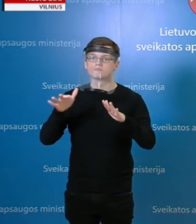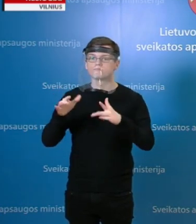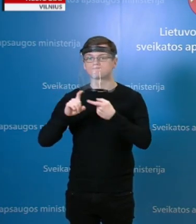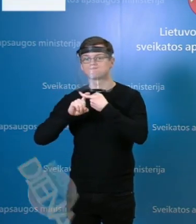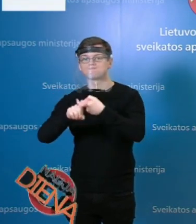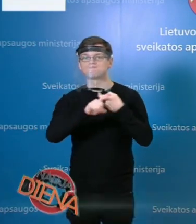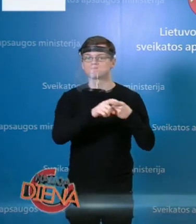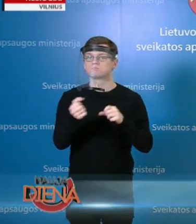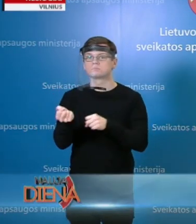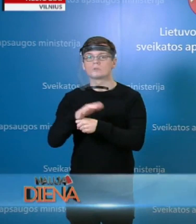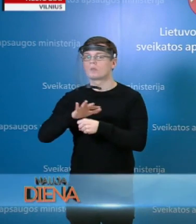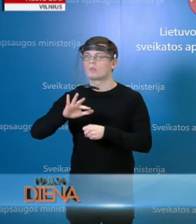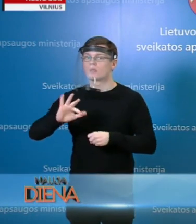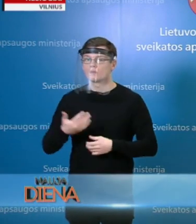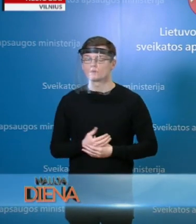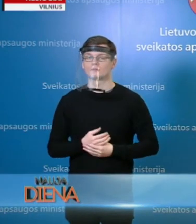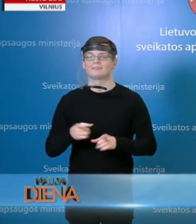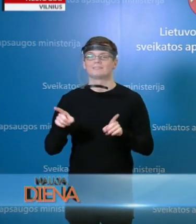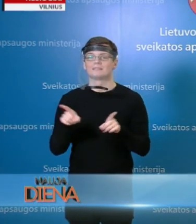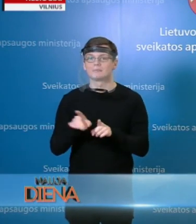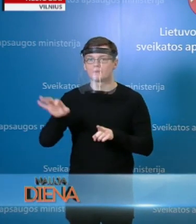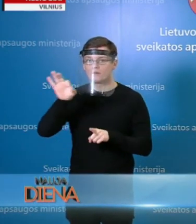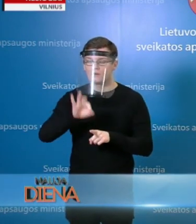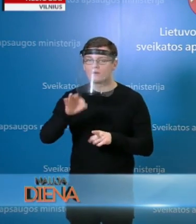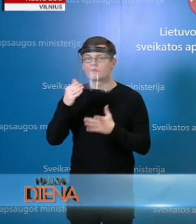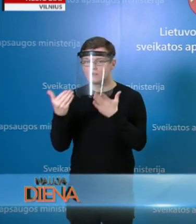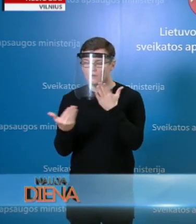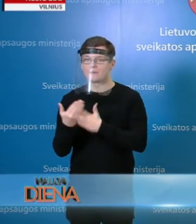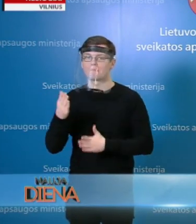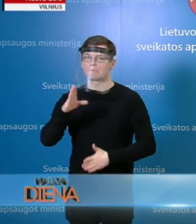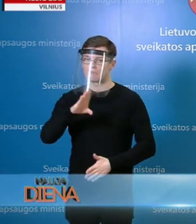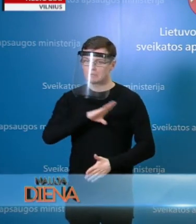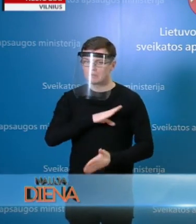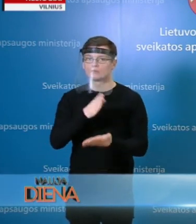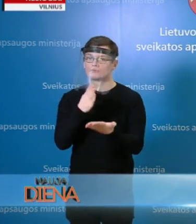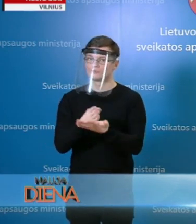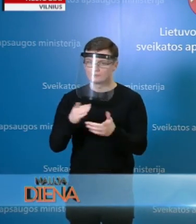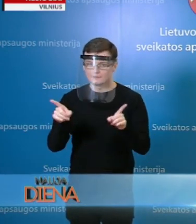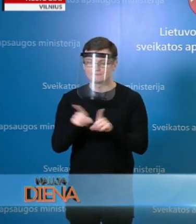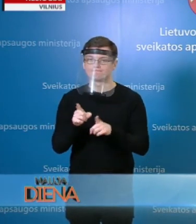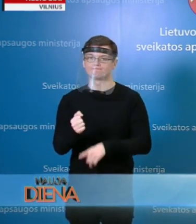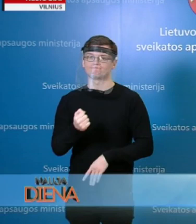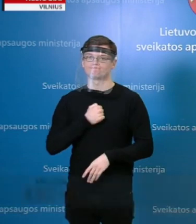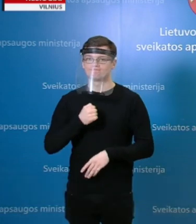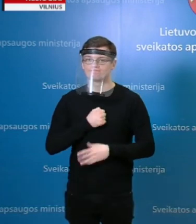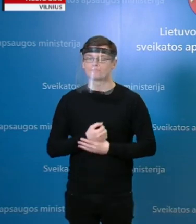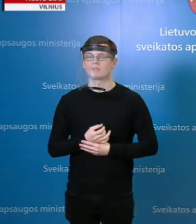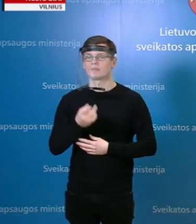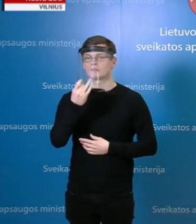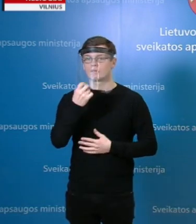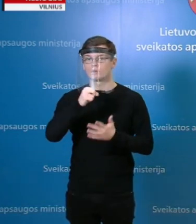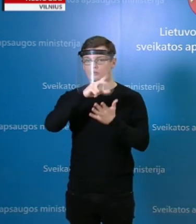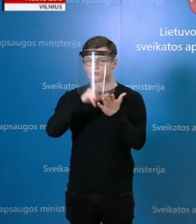pat dėja, bet teks pranešti ir apie naujus mirties atvejus. Tai gegužės 18 dienos duomenimis